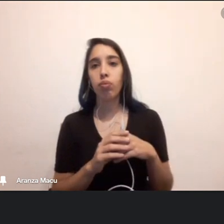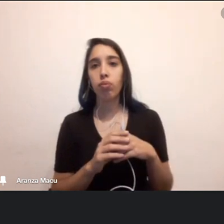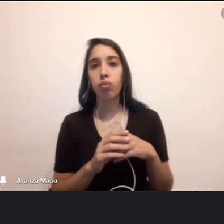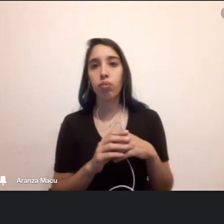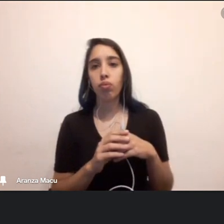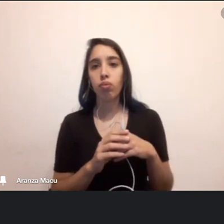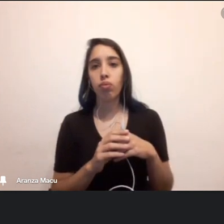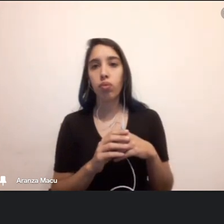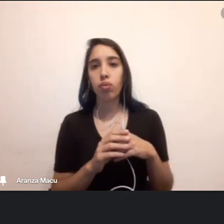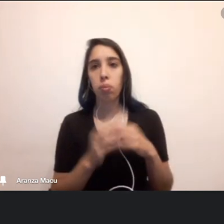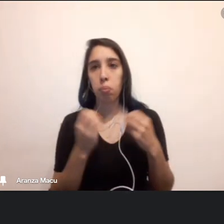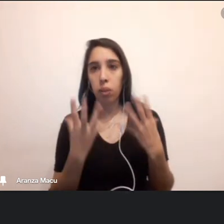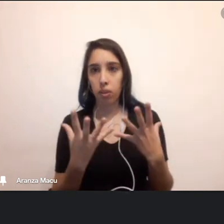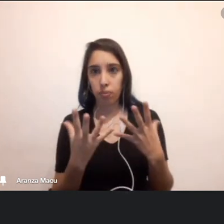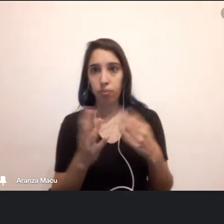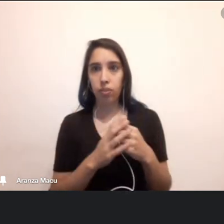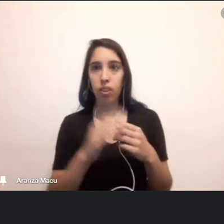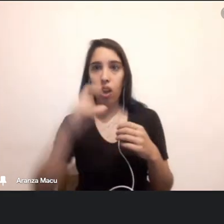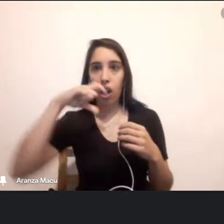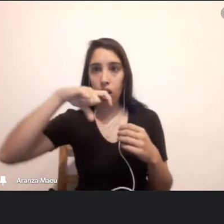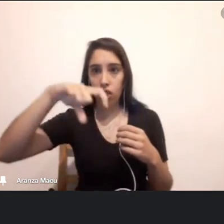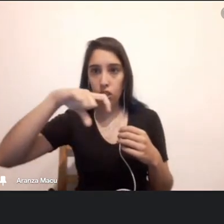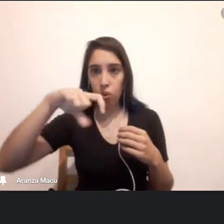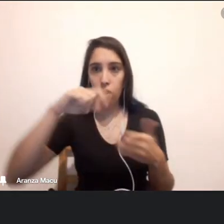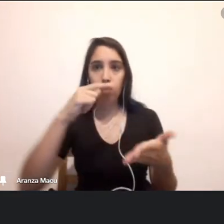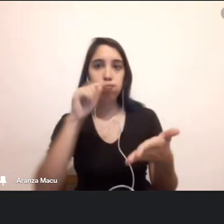Bien. Adjetivos, inclusive, linguistic.